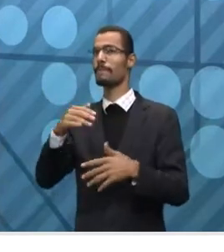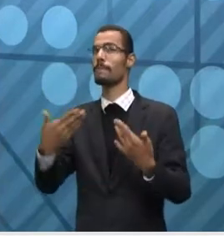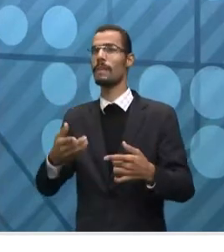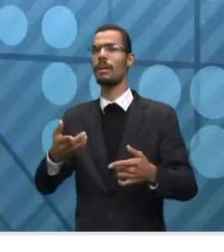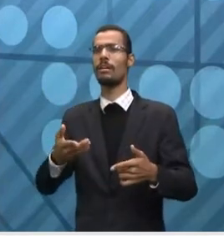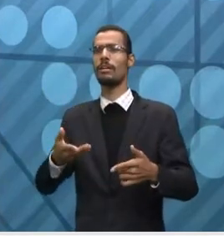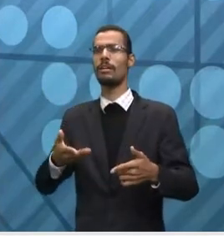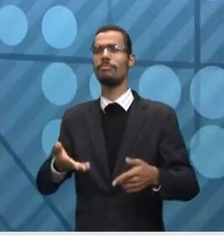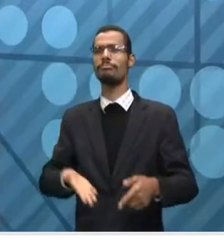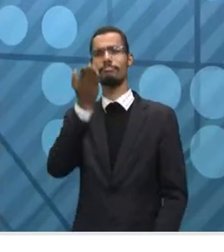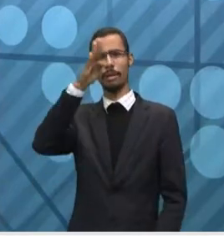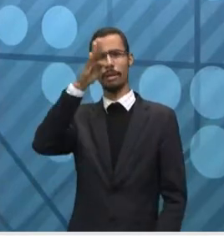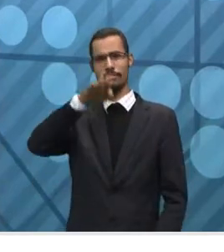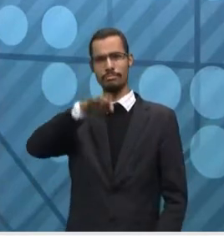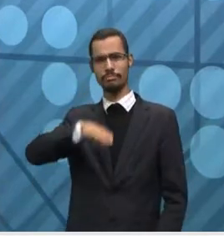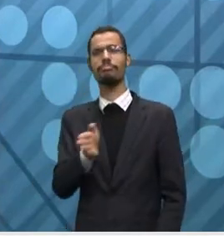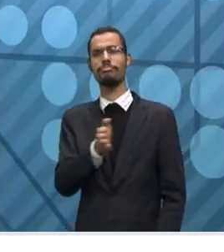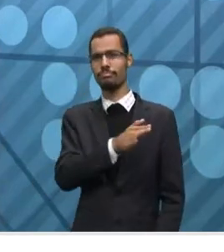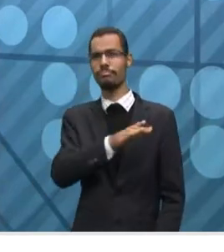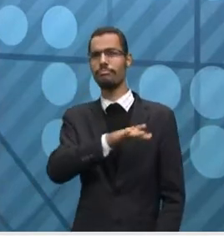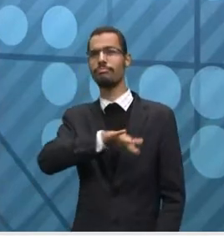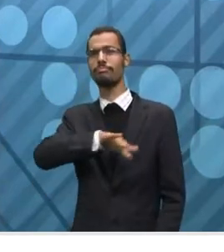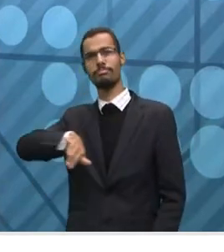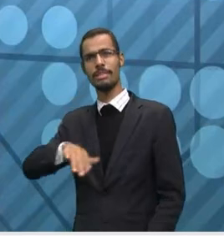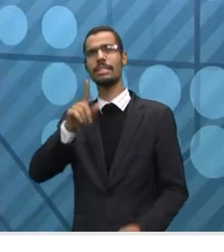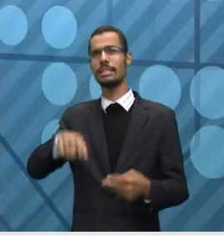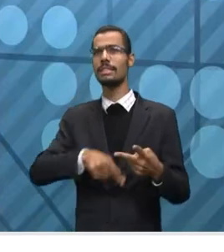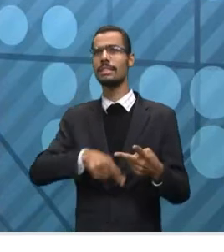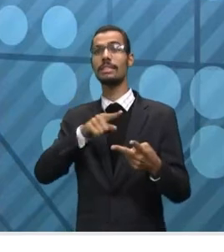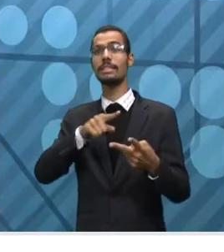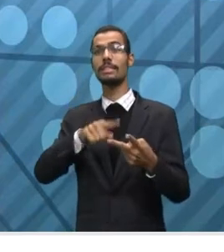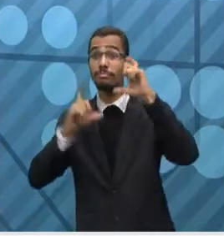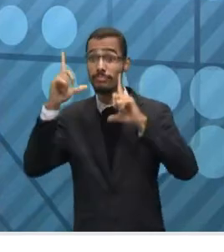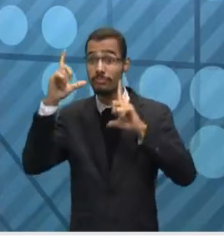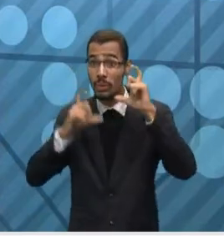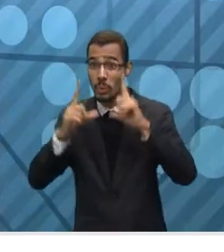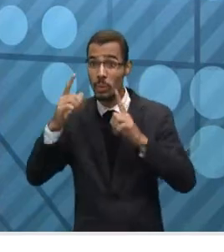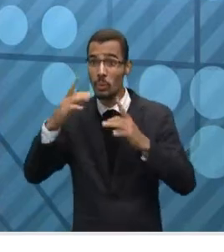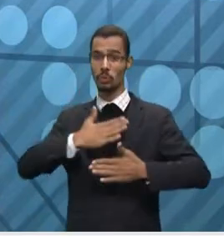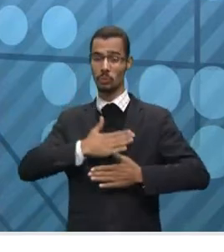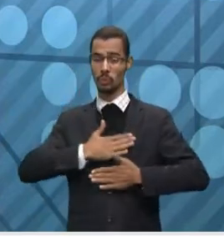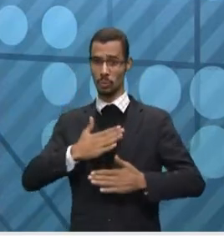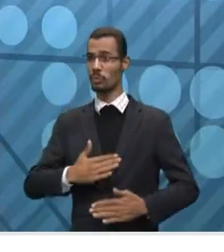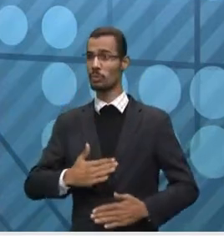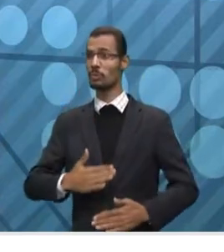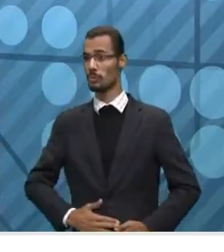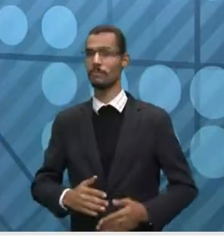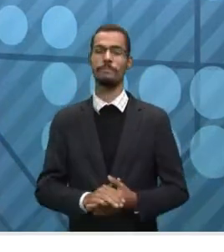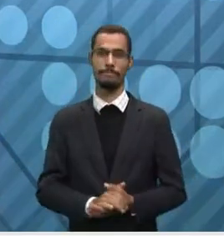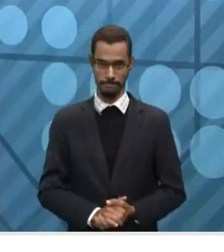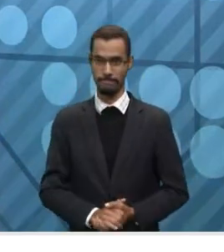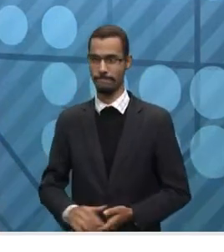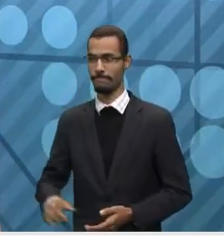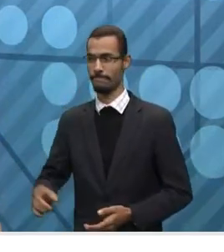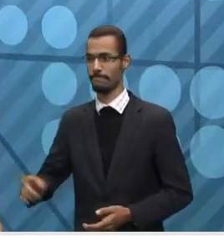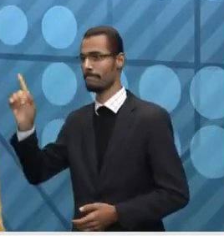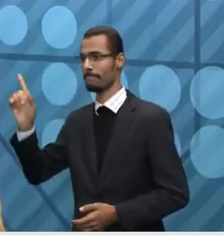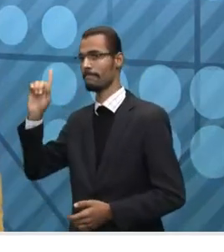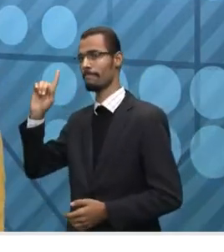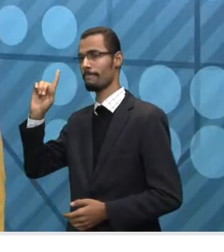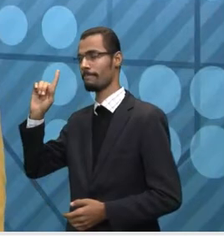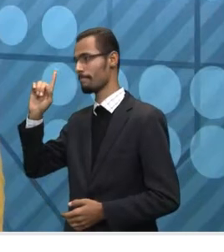a orientação da palma da mão e os traços não manuais, que se referem às expressões faciais e corporais.